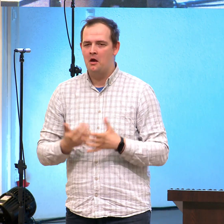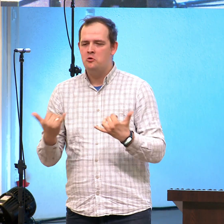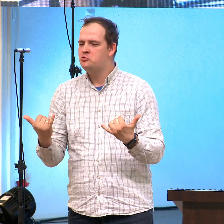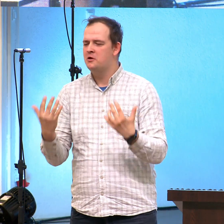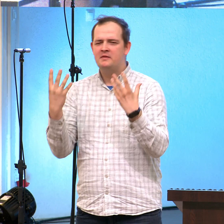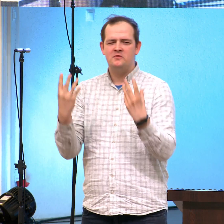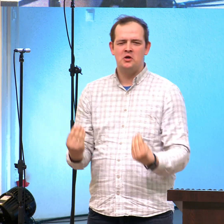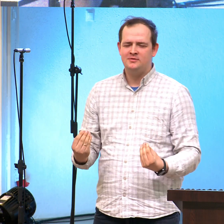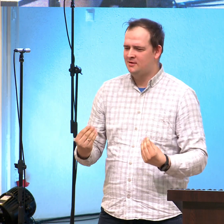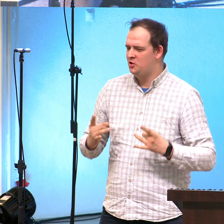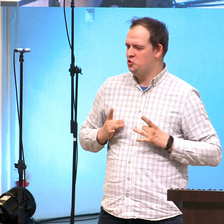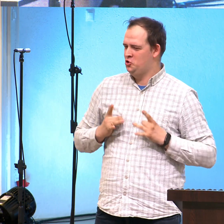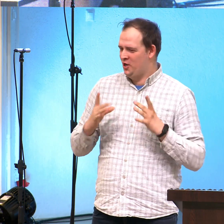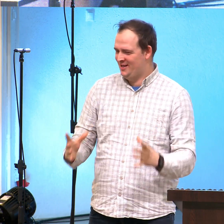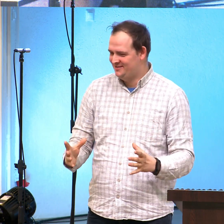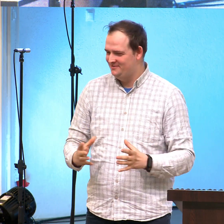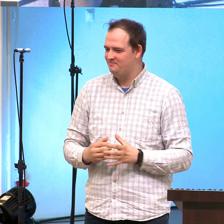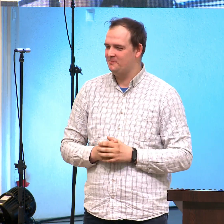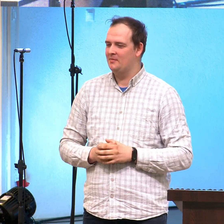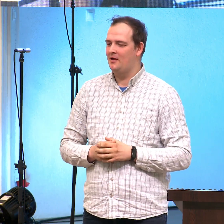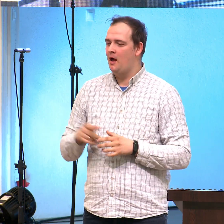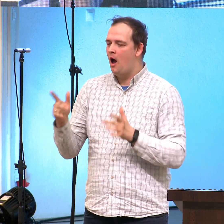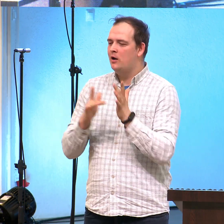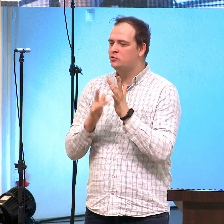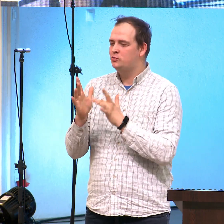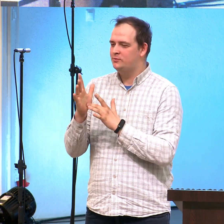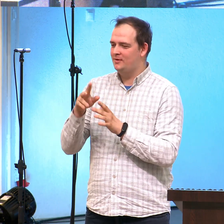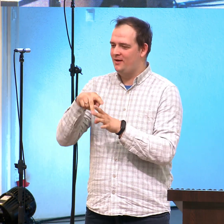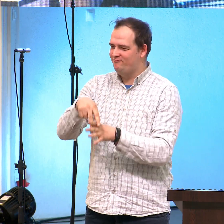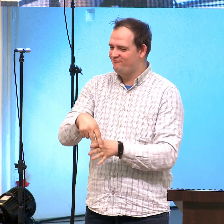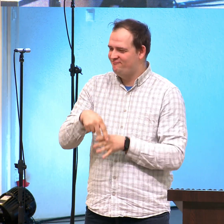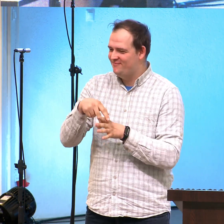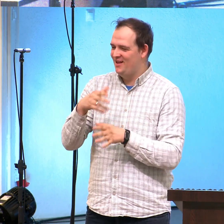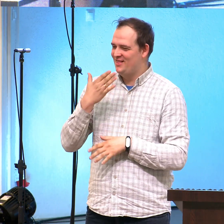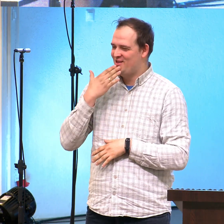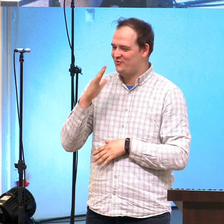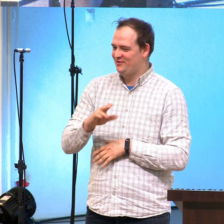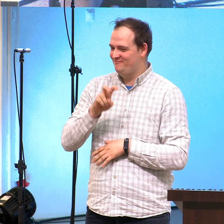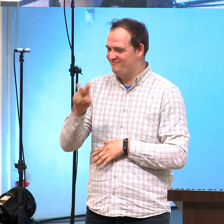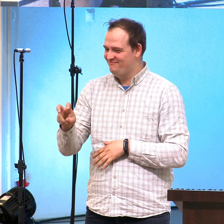всеми. Какой сегодня день праздника? Христос въезжал в Иерусалим.